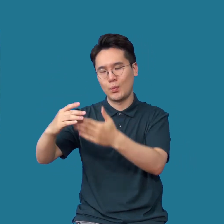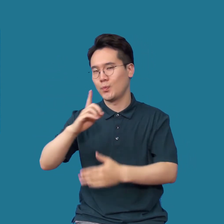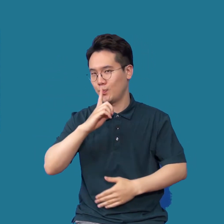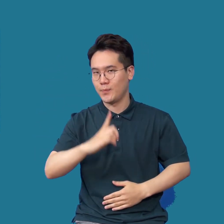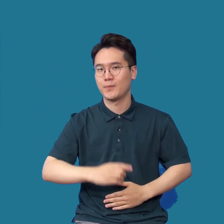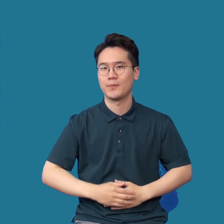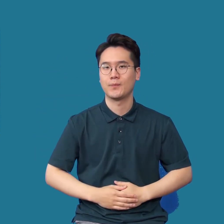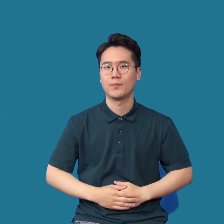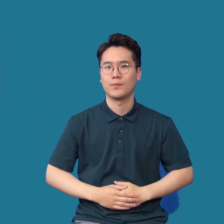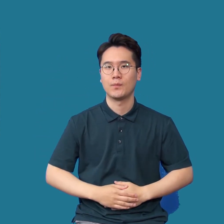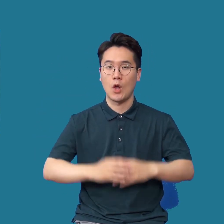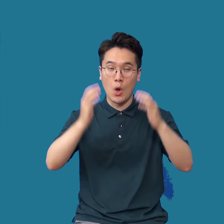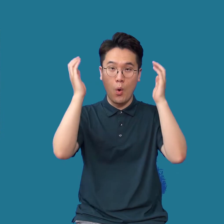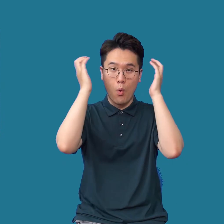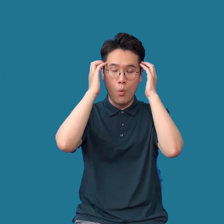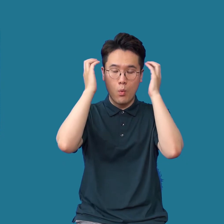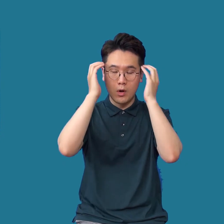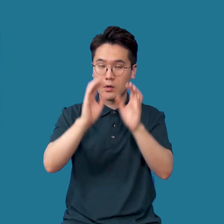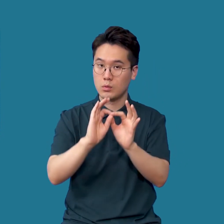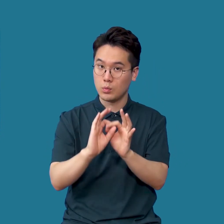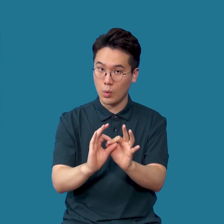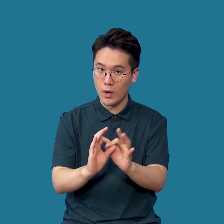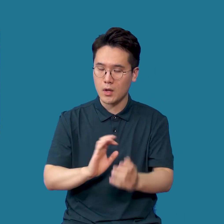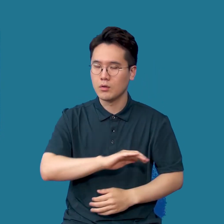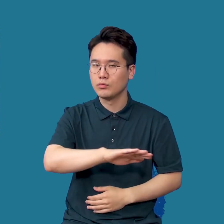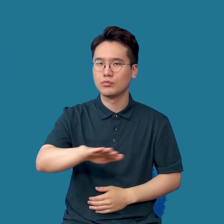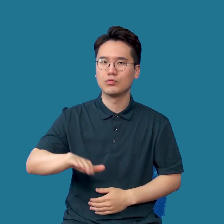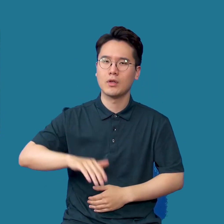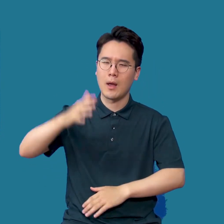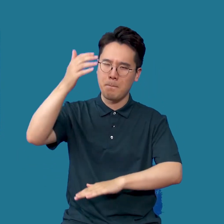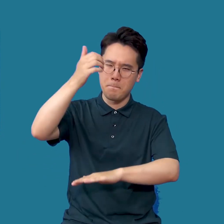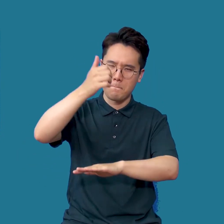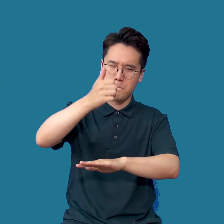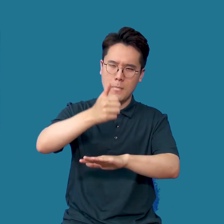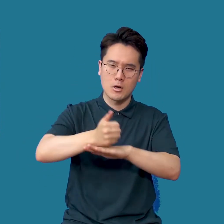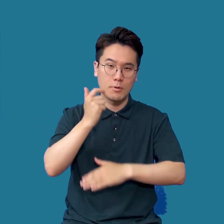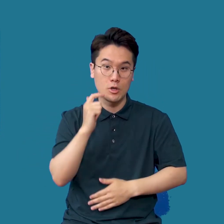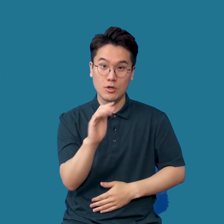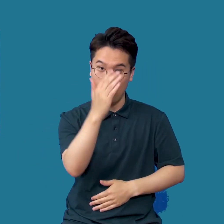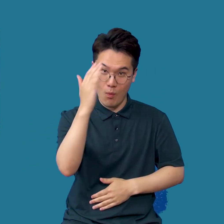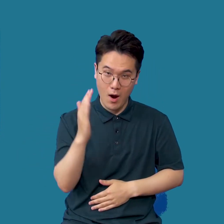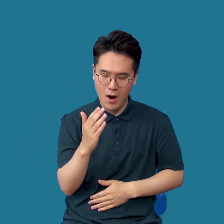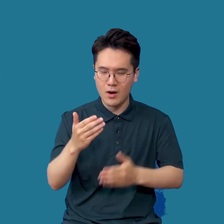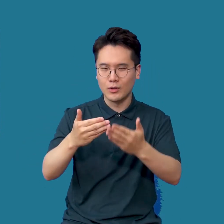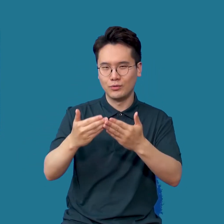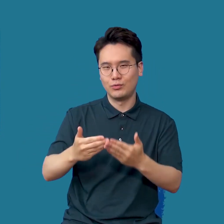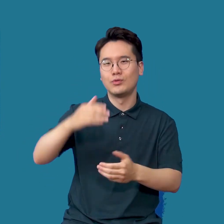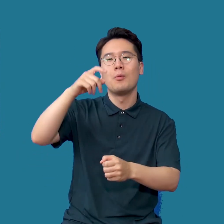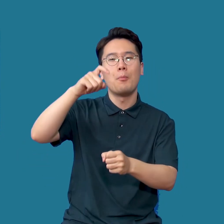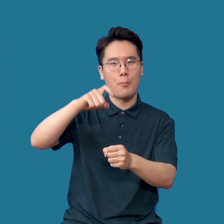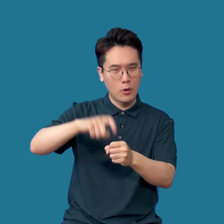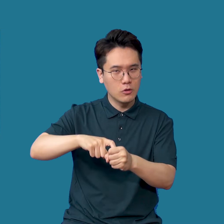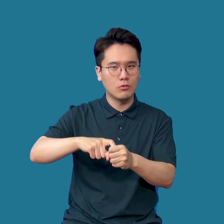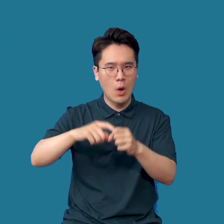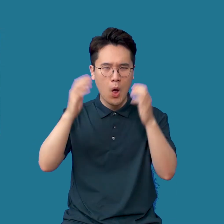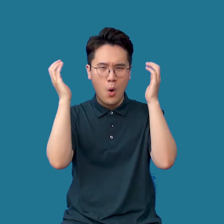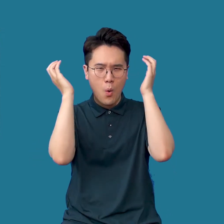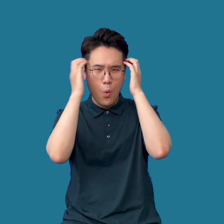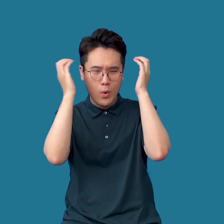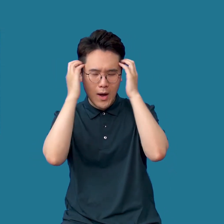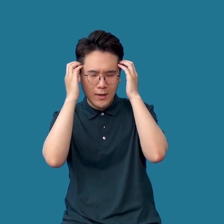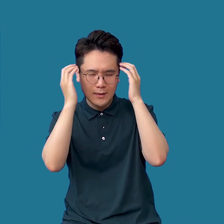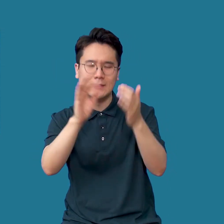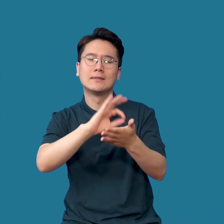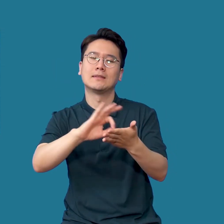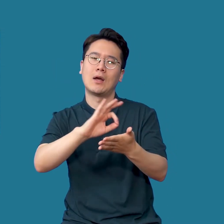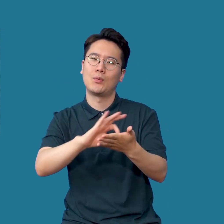통해서라도 우리에게 최종적인 영화를 안겨주시기 위해서 고난을 사용하실 때가 있습니다.